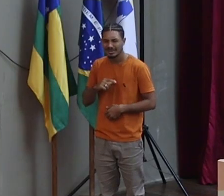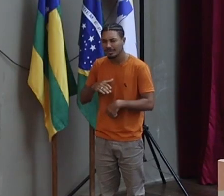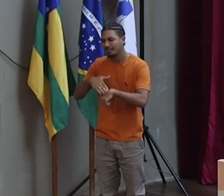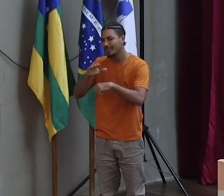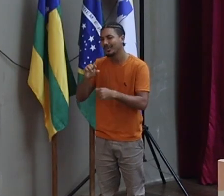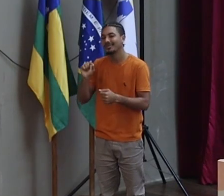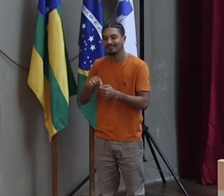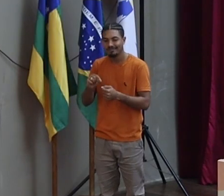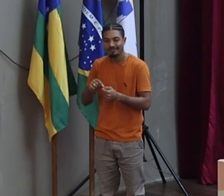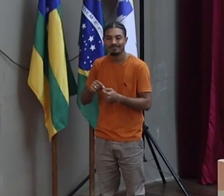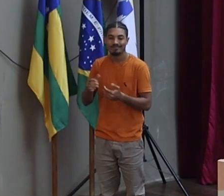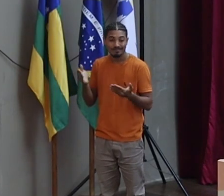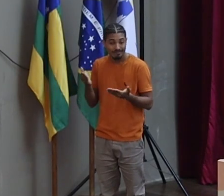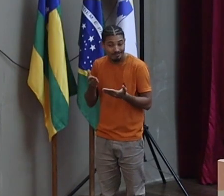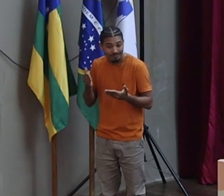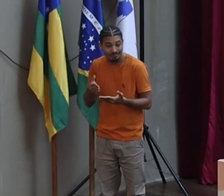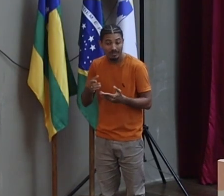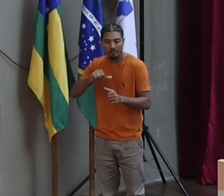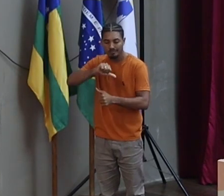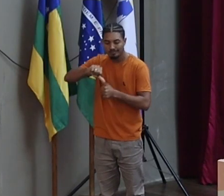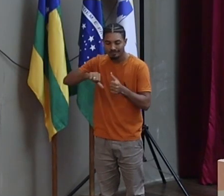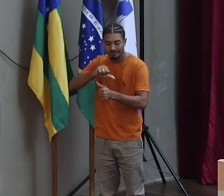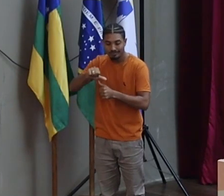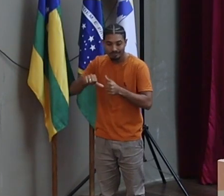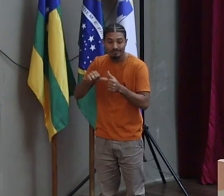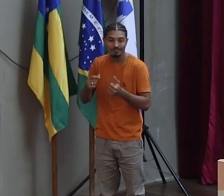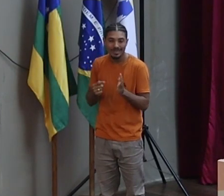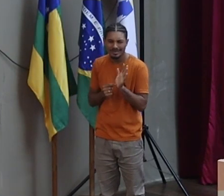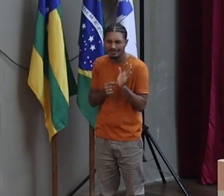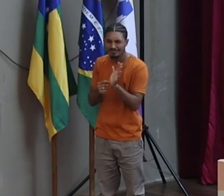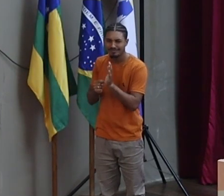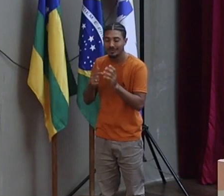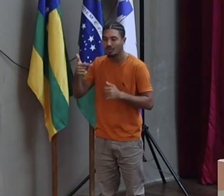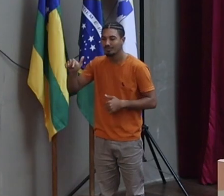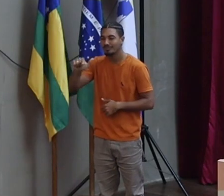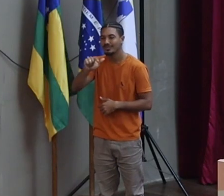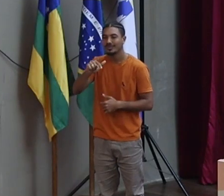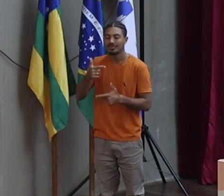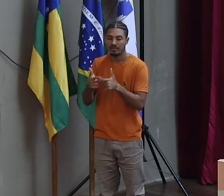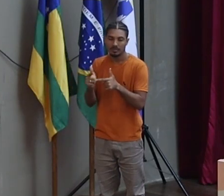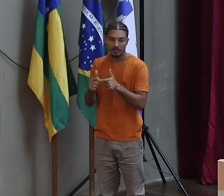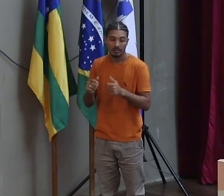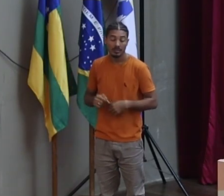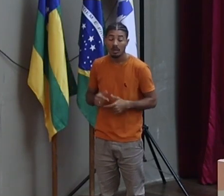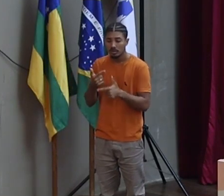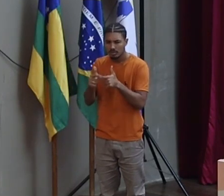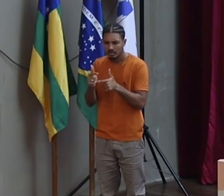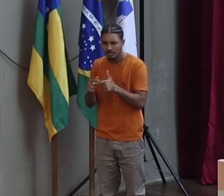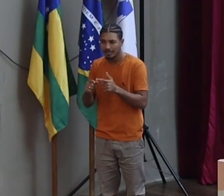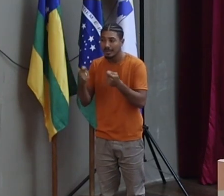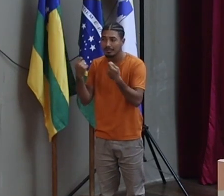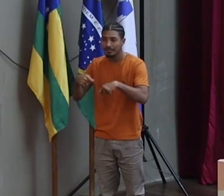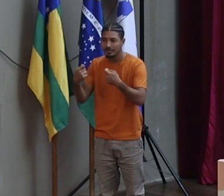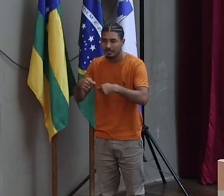nesse mundo que hoje é outro e, como tal, apresenta outros desafios. E esses desafios